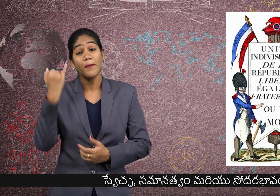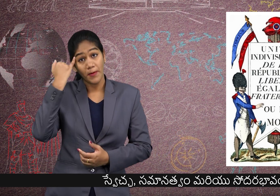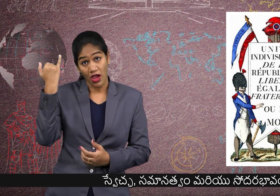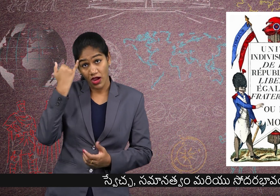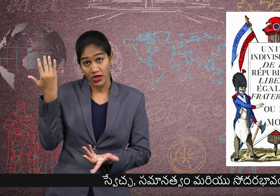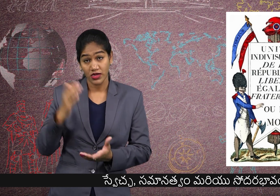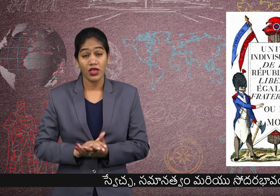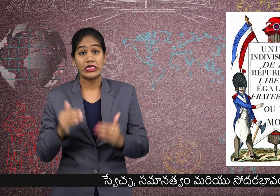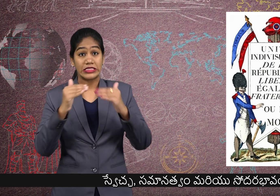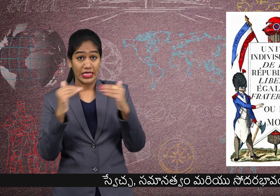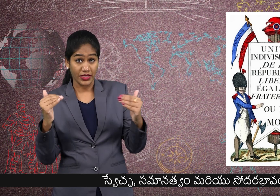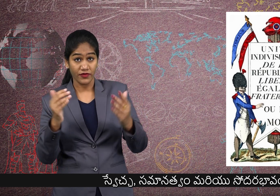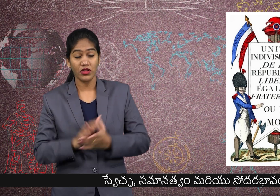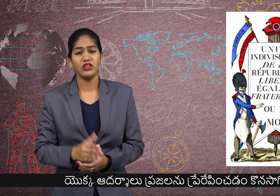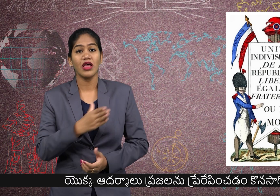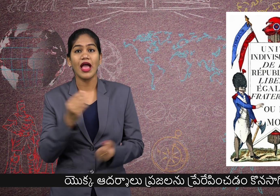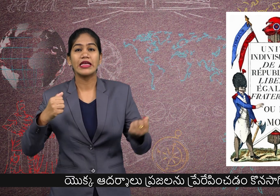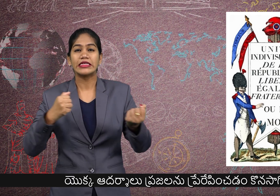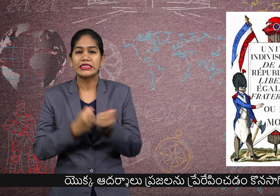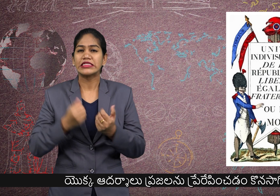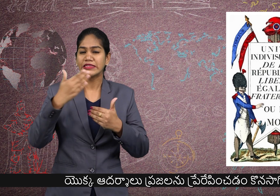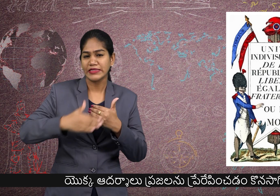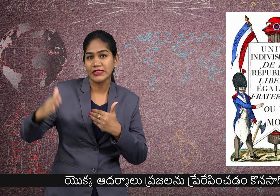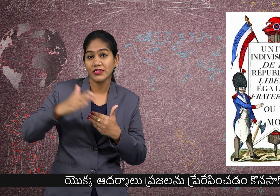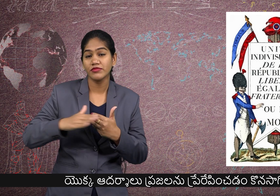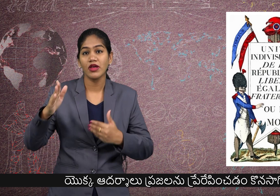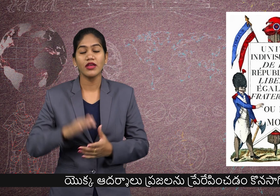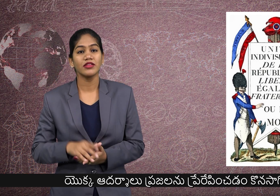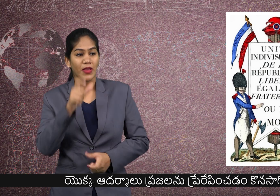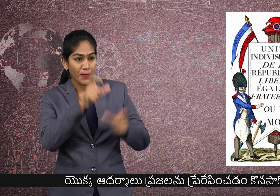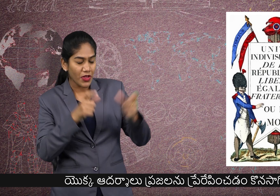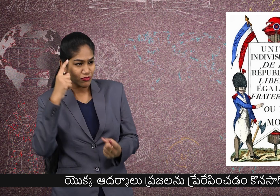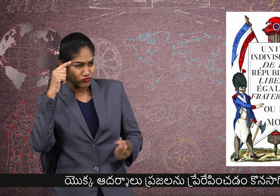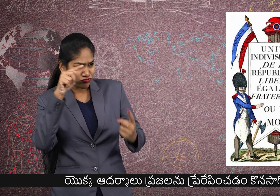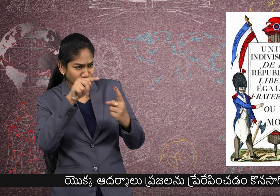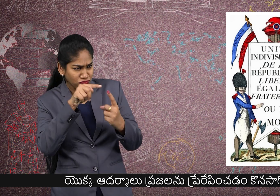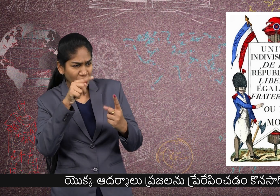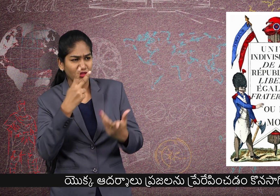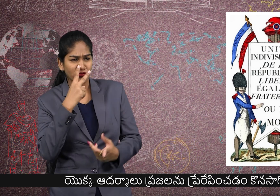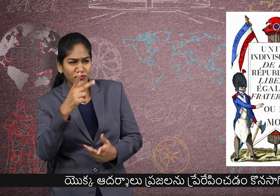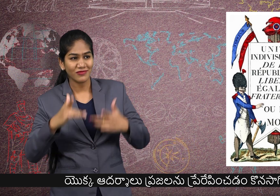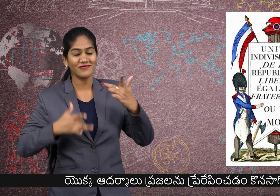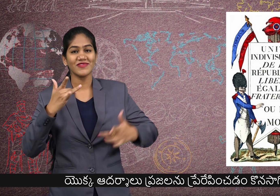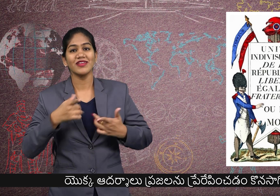స్వేచ్ఛ, సమానత్వం మరియు సోదరభావం యొక్క ఆదర్శాలు ప్రజలను ప్రేరేపించడం కొనసాగించాయి.